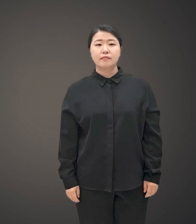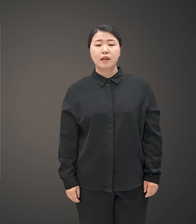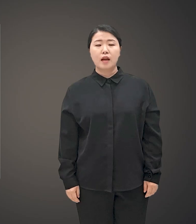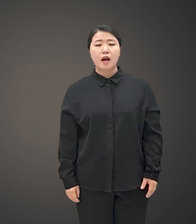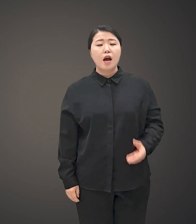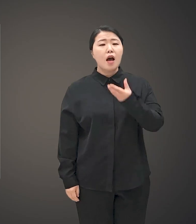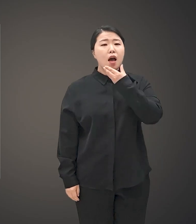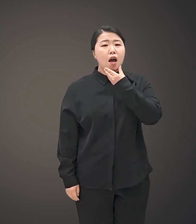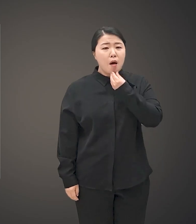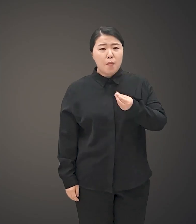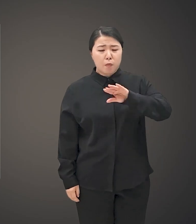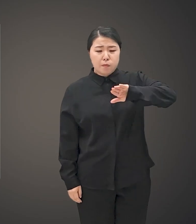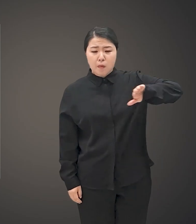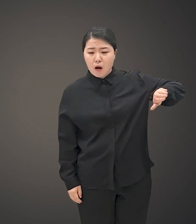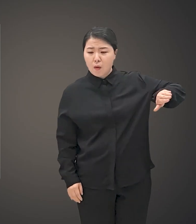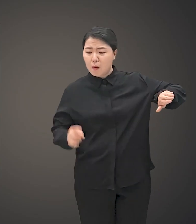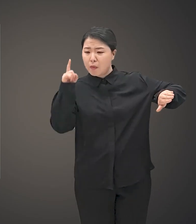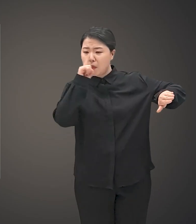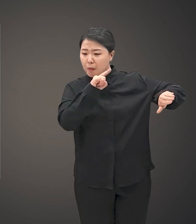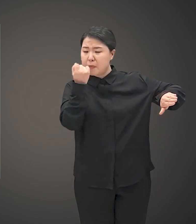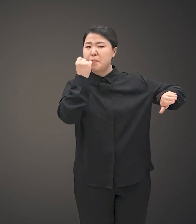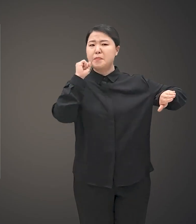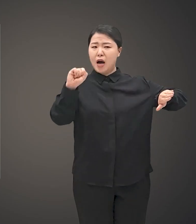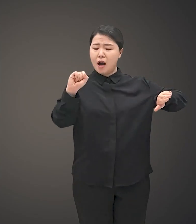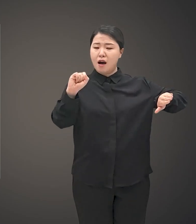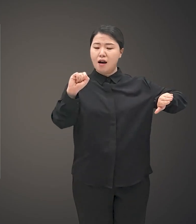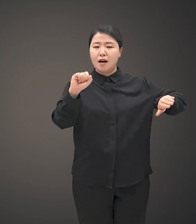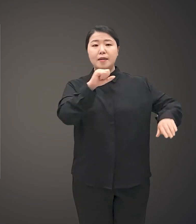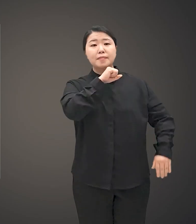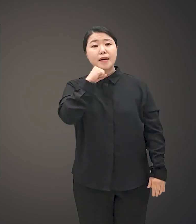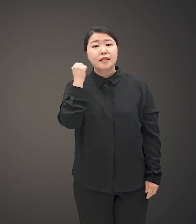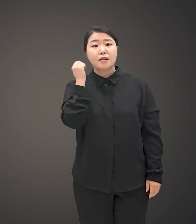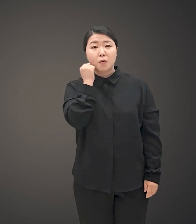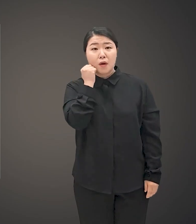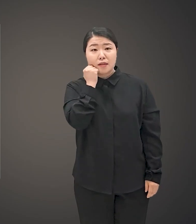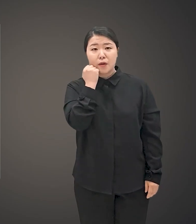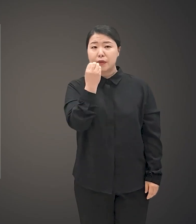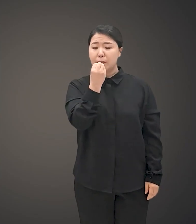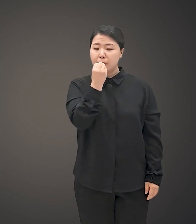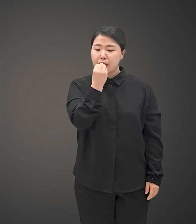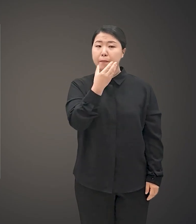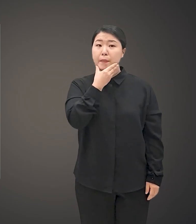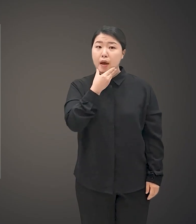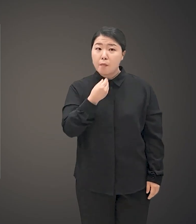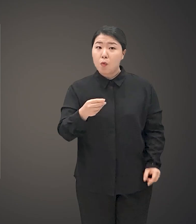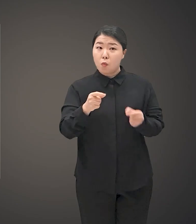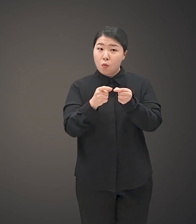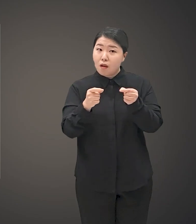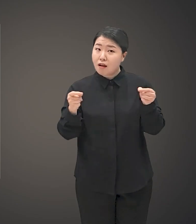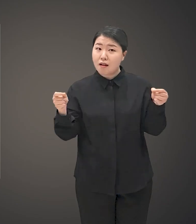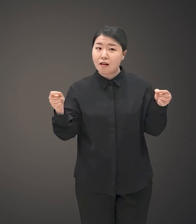그건 바로 행복이 곧 끝난다는 거지. 맛있는 과자로 배를 채우며 행복해하지만